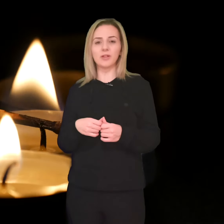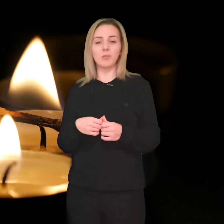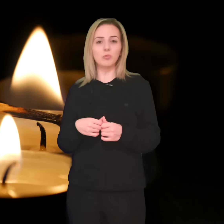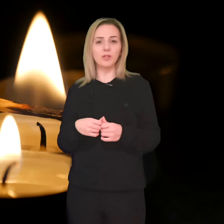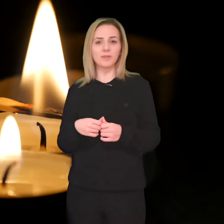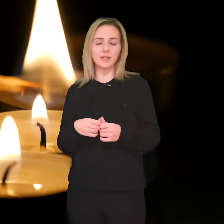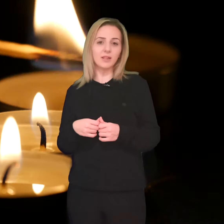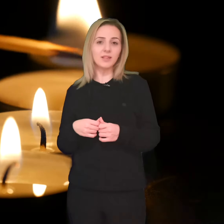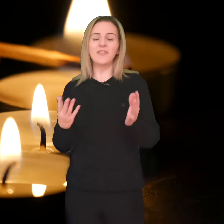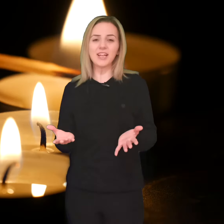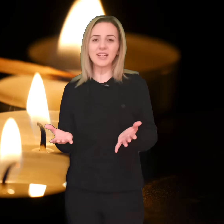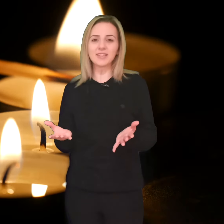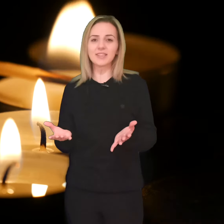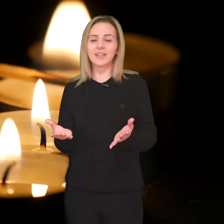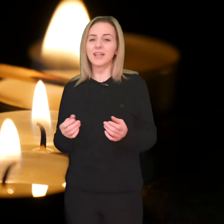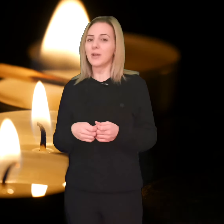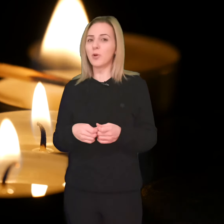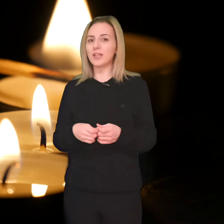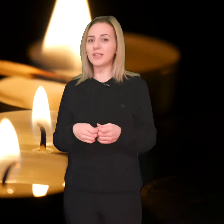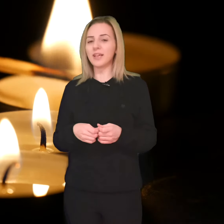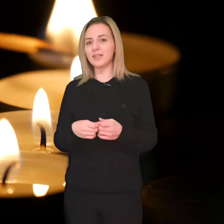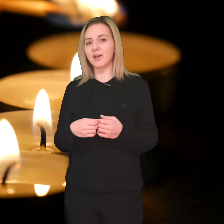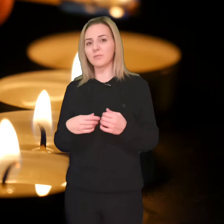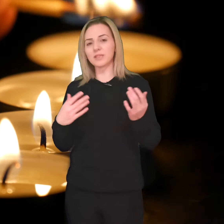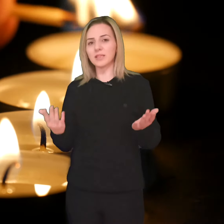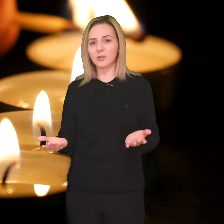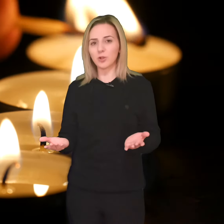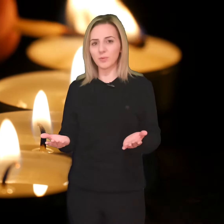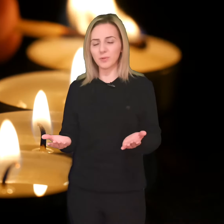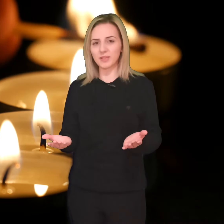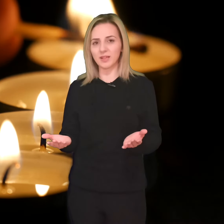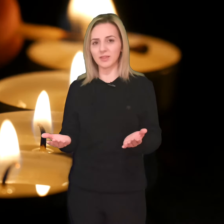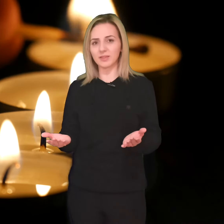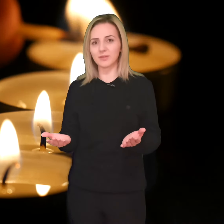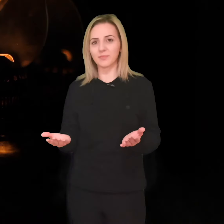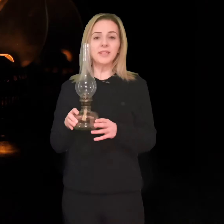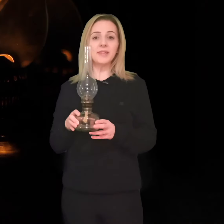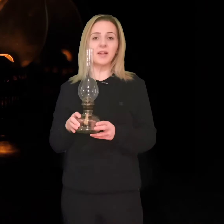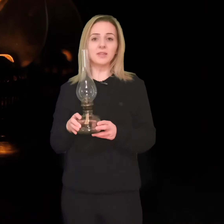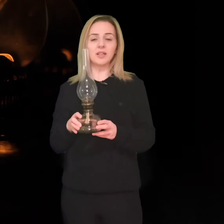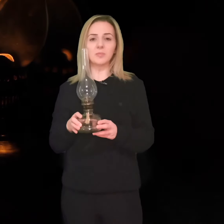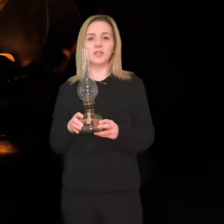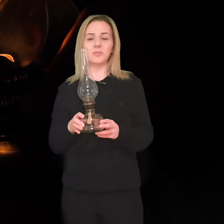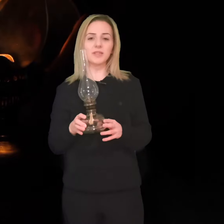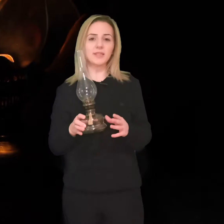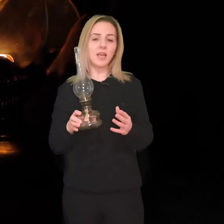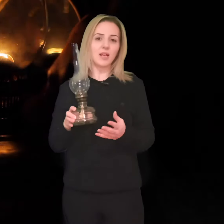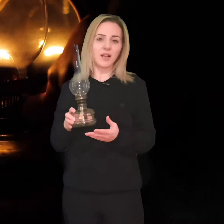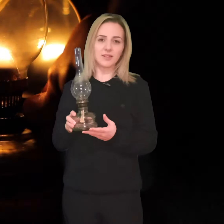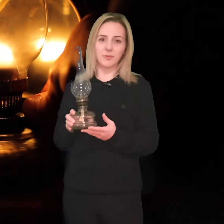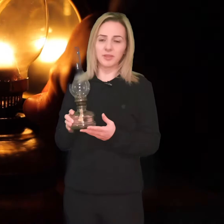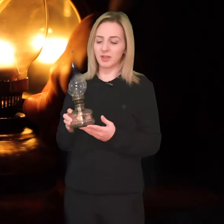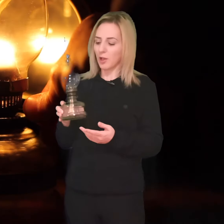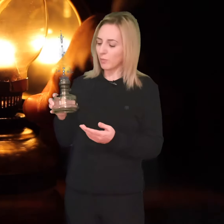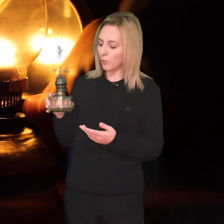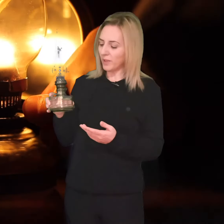köşesinde bekleyen mumlarımızı alır ve yakarız. Böylelikle etrafımızı görebilmemizi sağlarız. Bir diğer aydınlatma aracımız ise